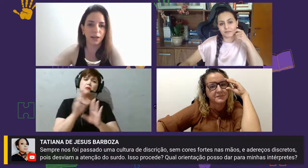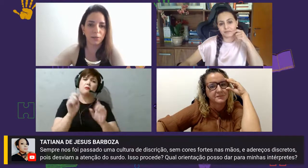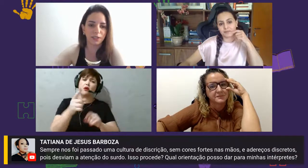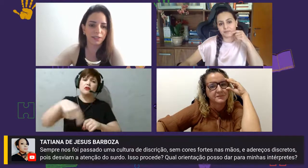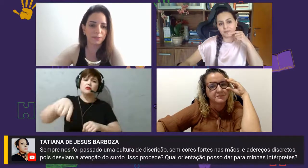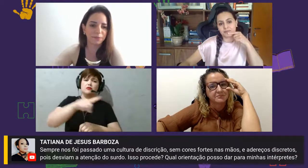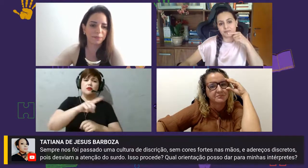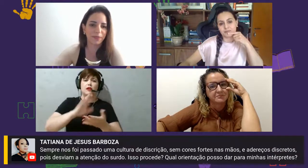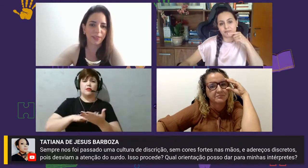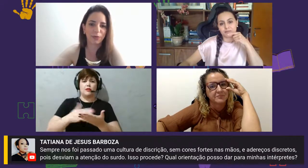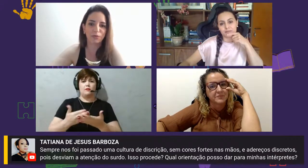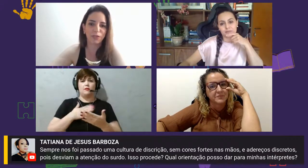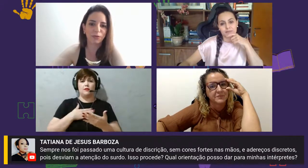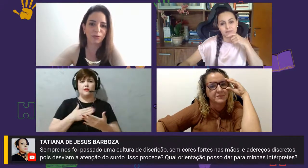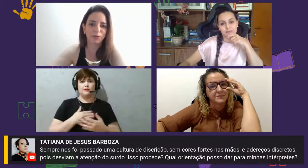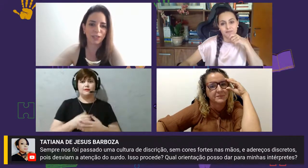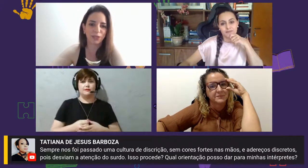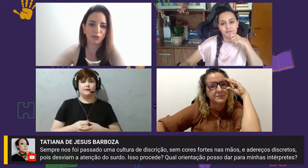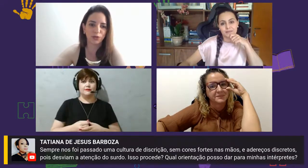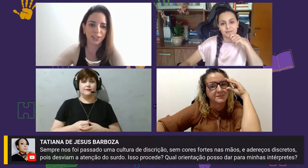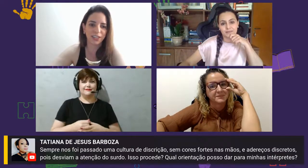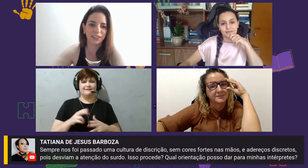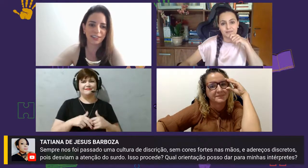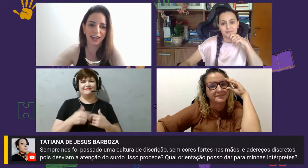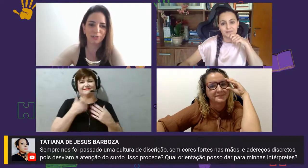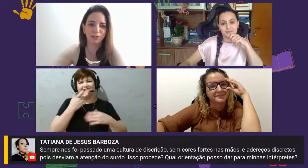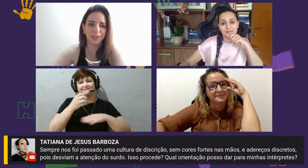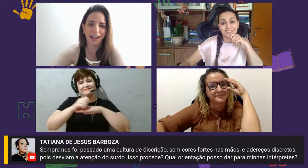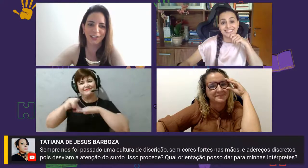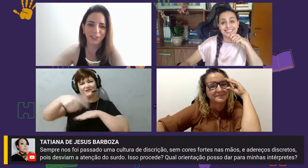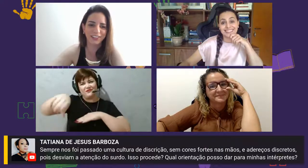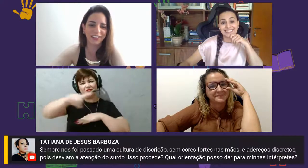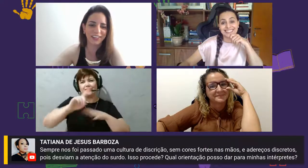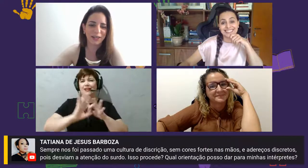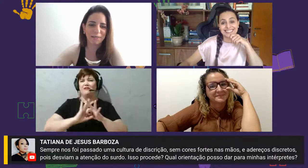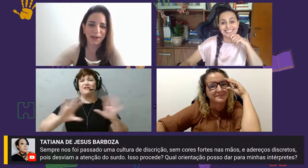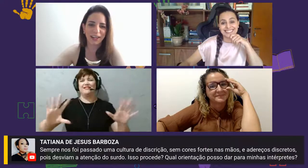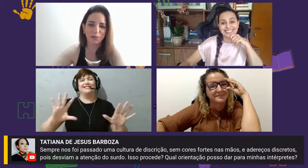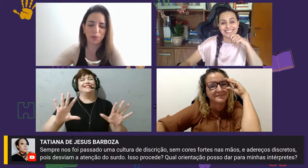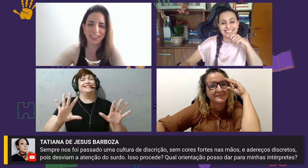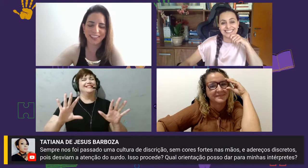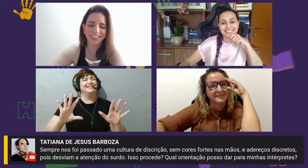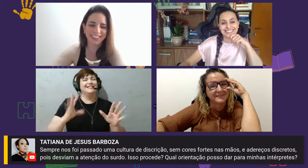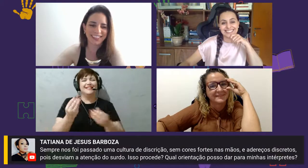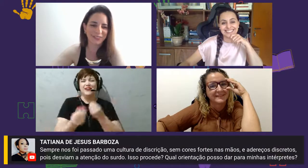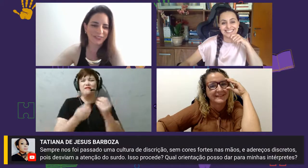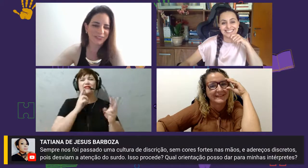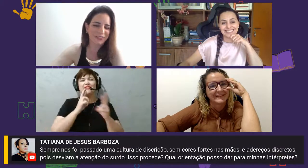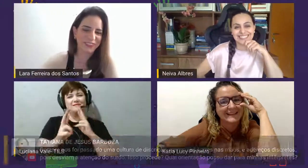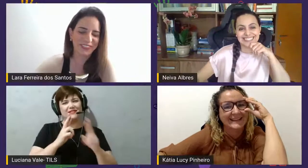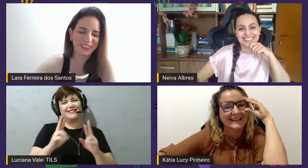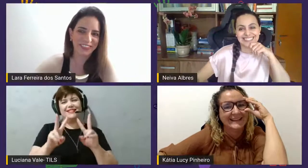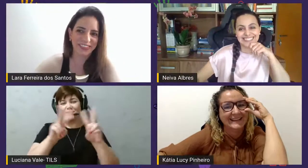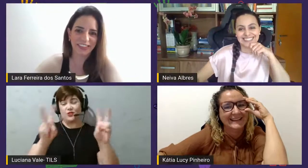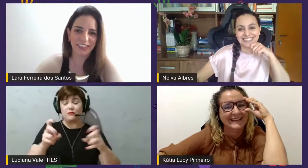minhas intérpretes? Então, deixo vocês à vontade para responder essa questão.